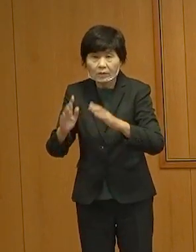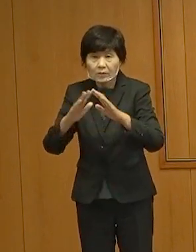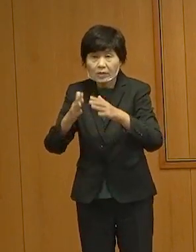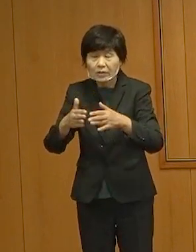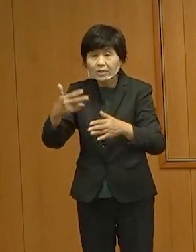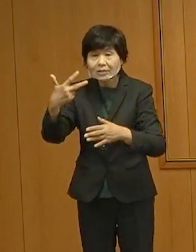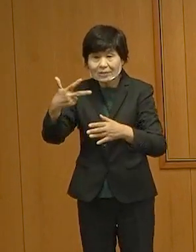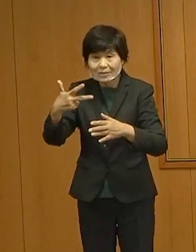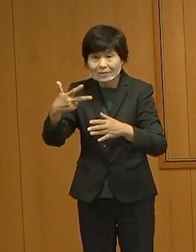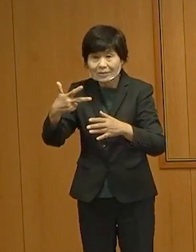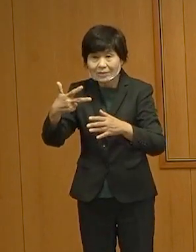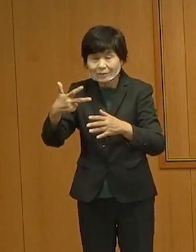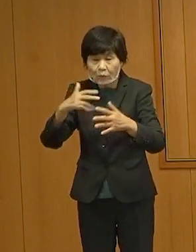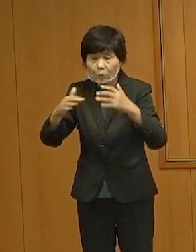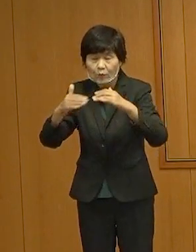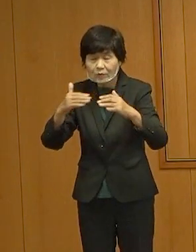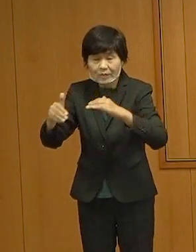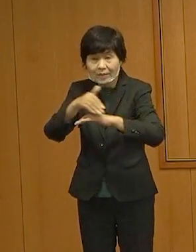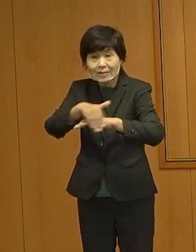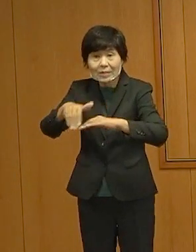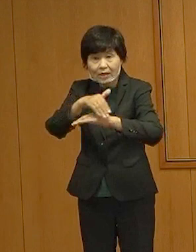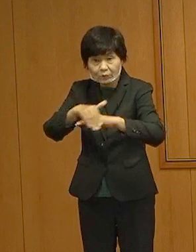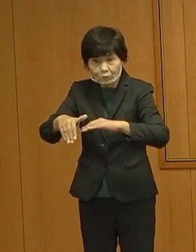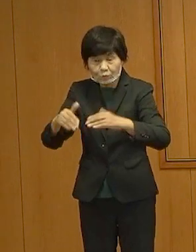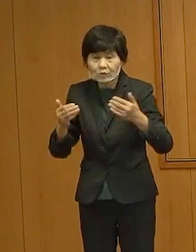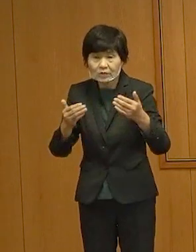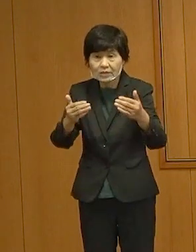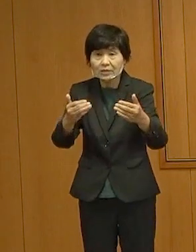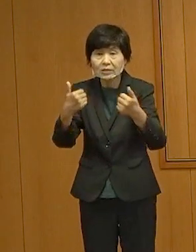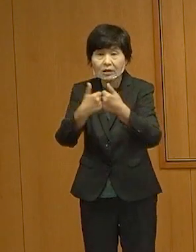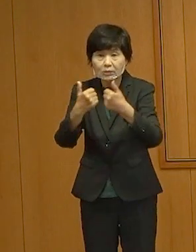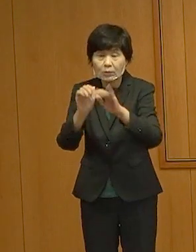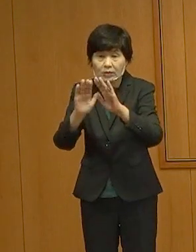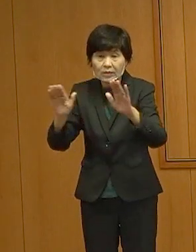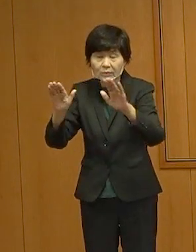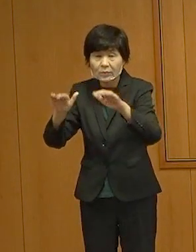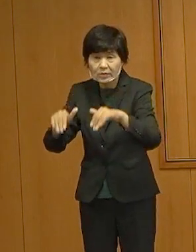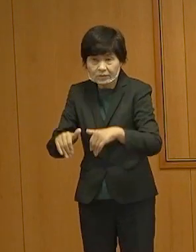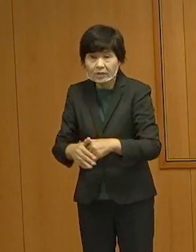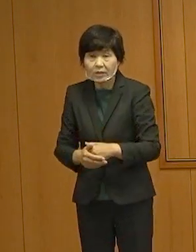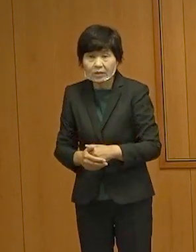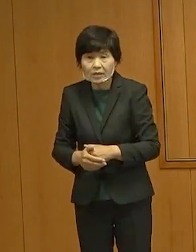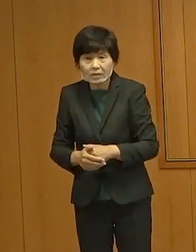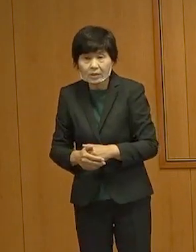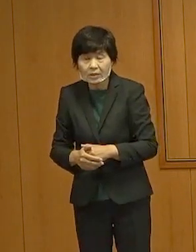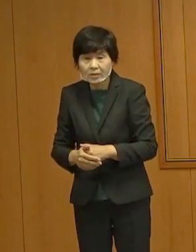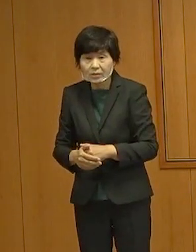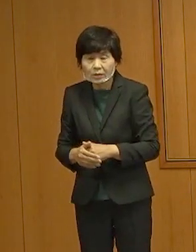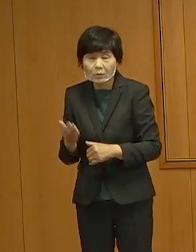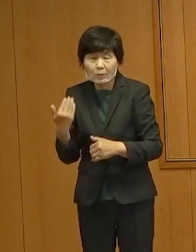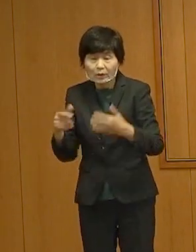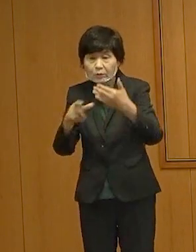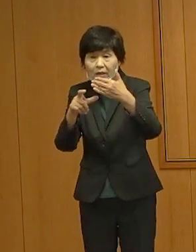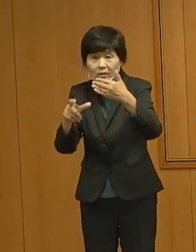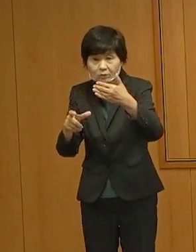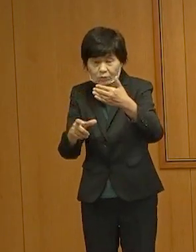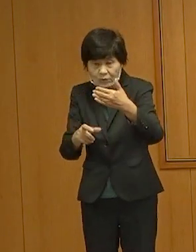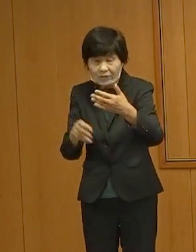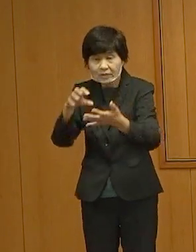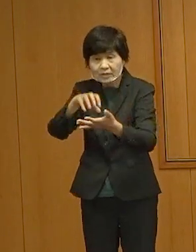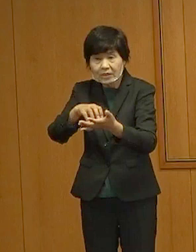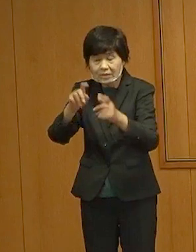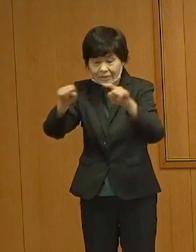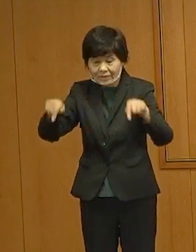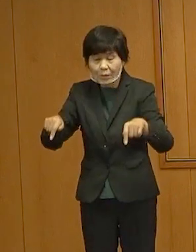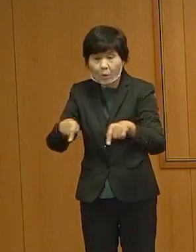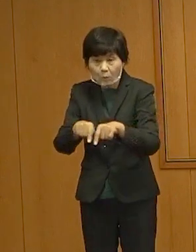議を開きまして、9月の10日に設置しようという方向を決めたわけでありますが、